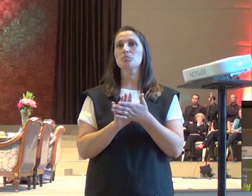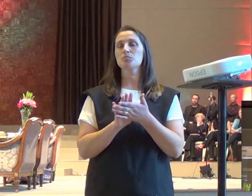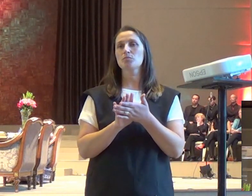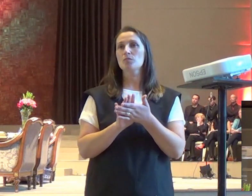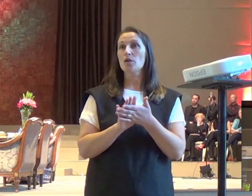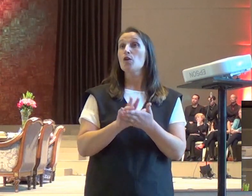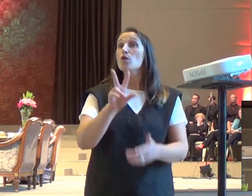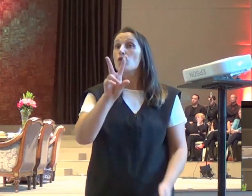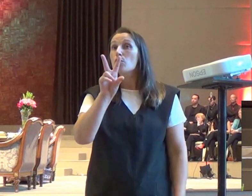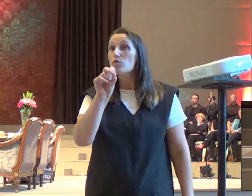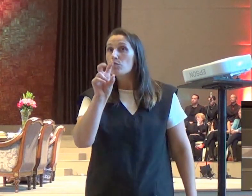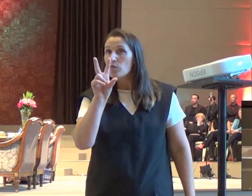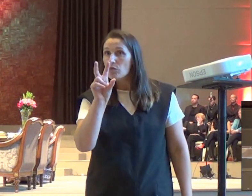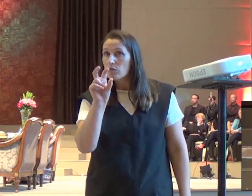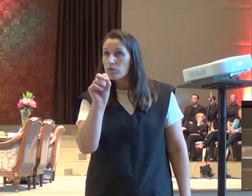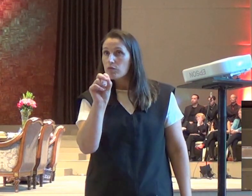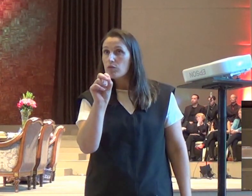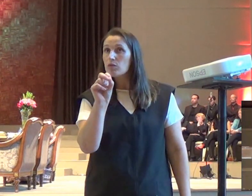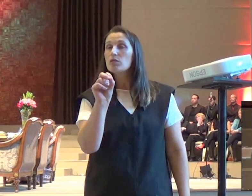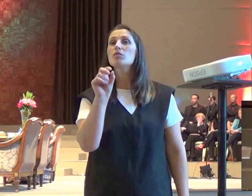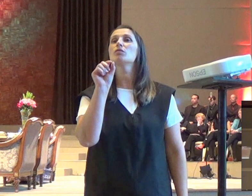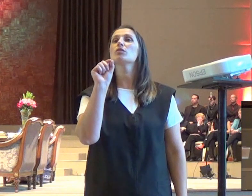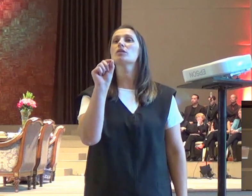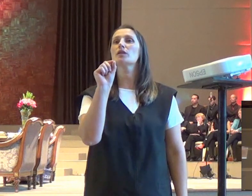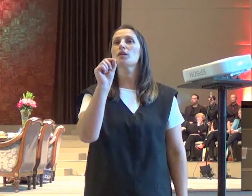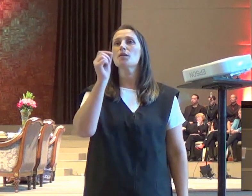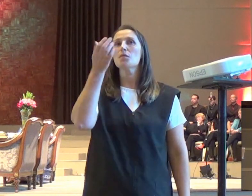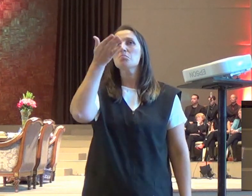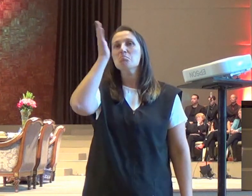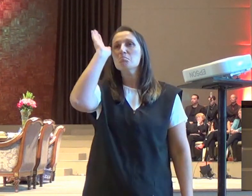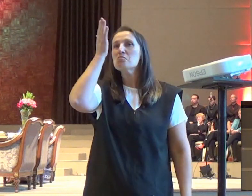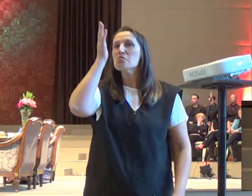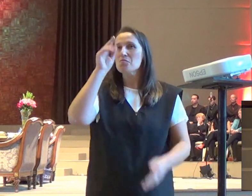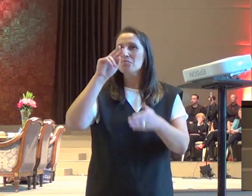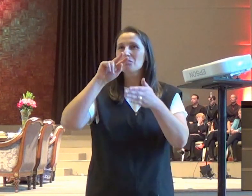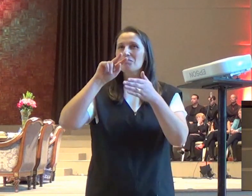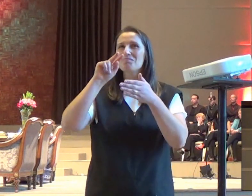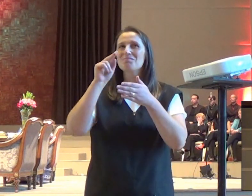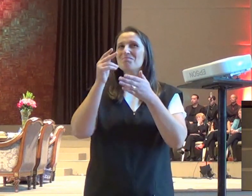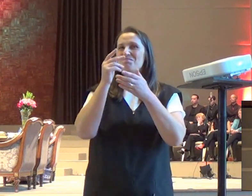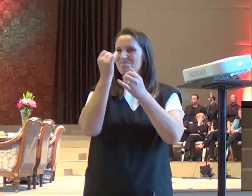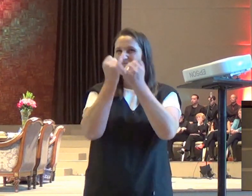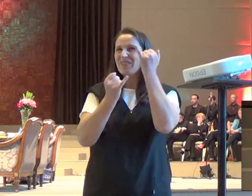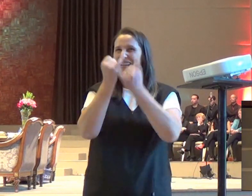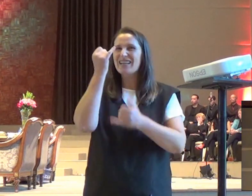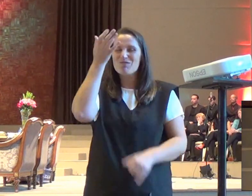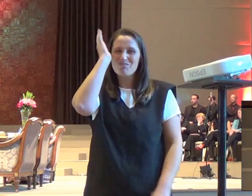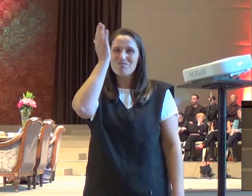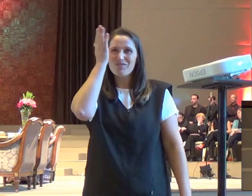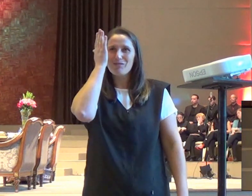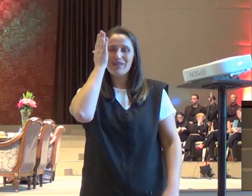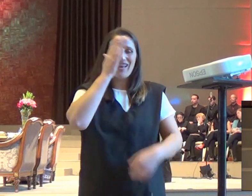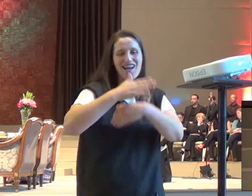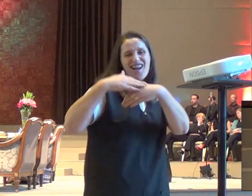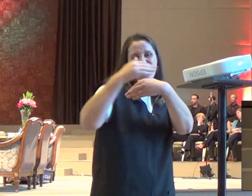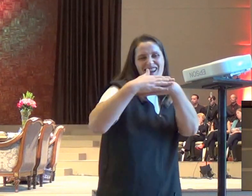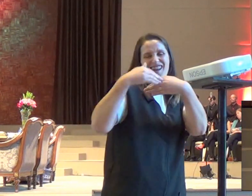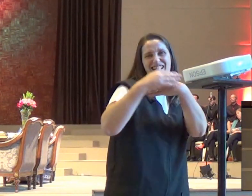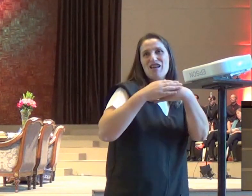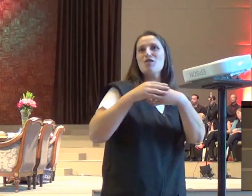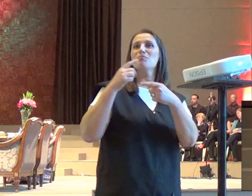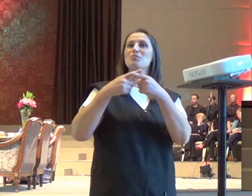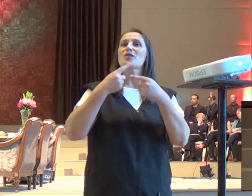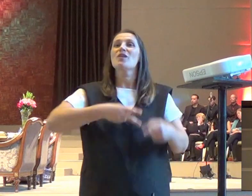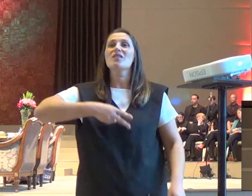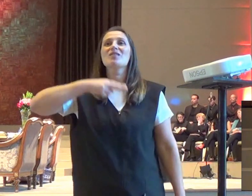o avô é o burro chucro que o filho amansou para o neto montar